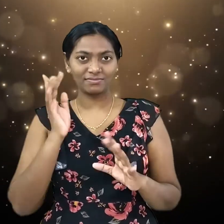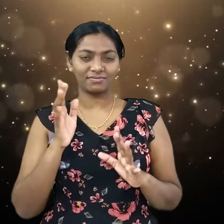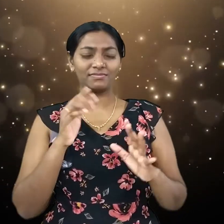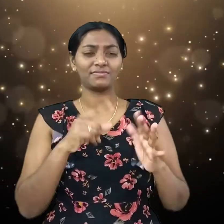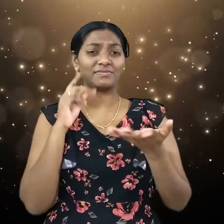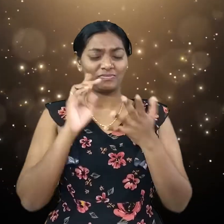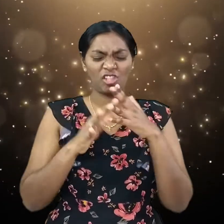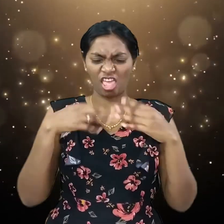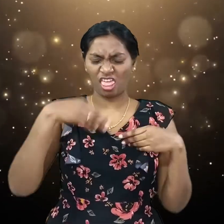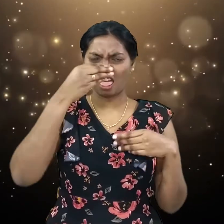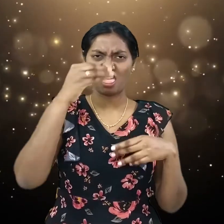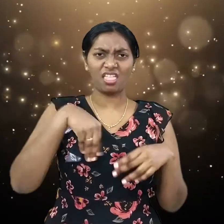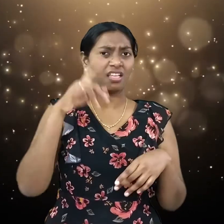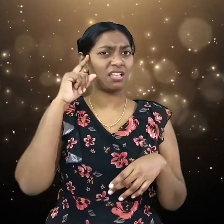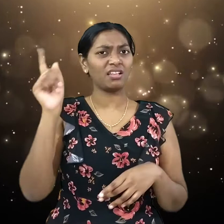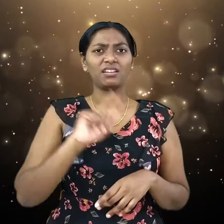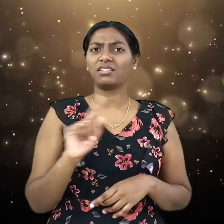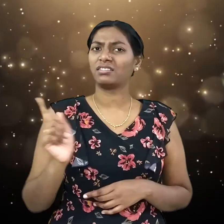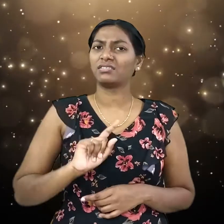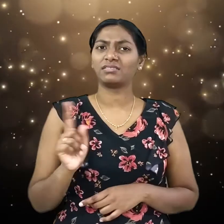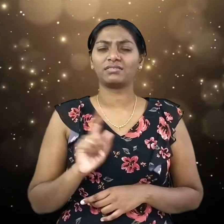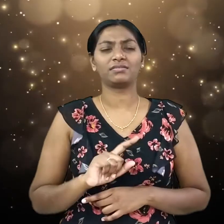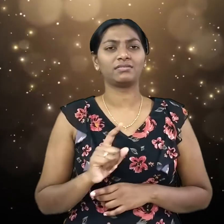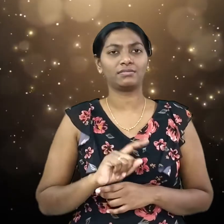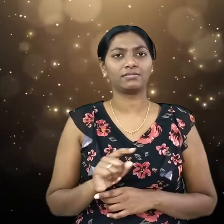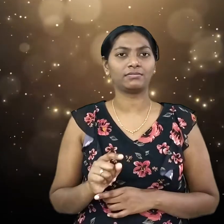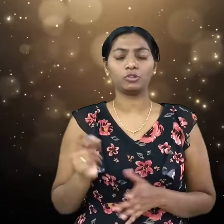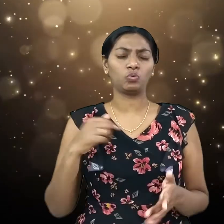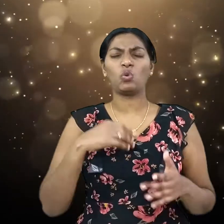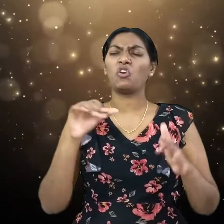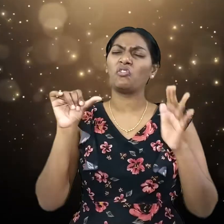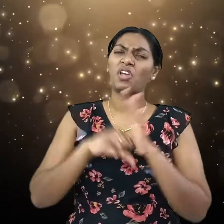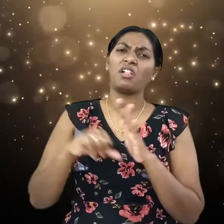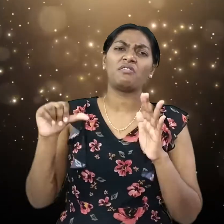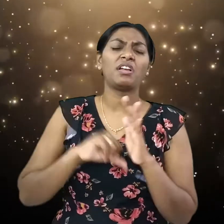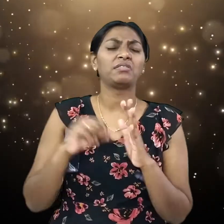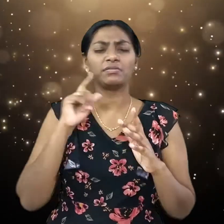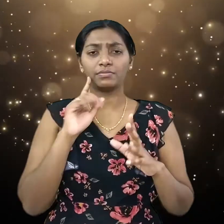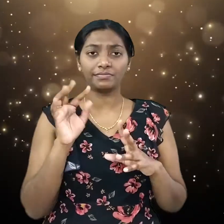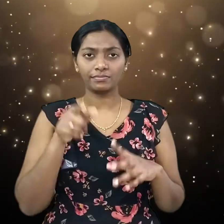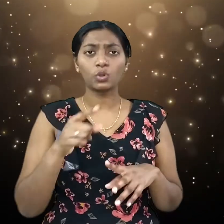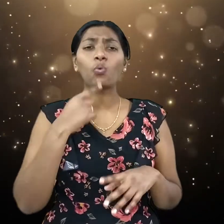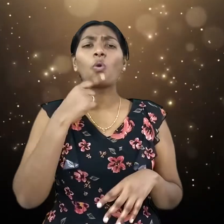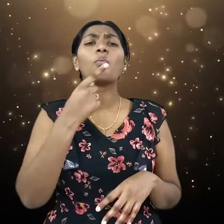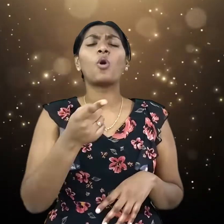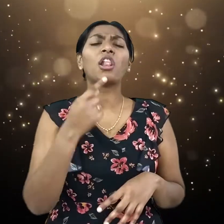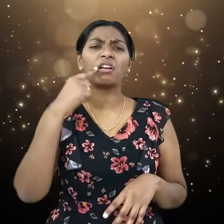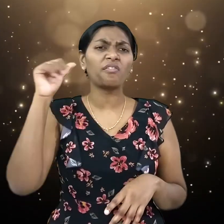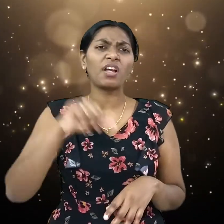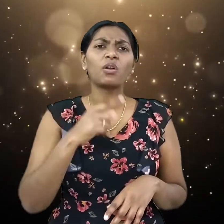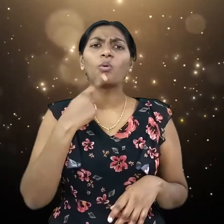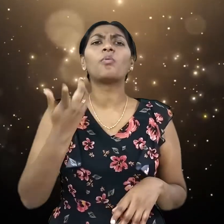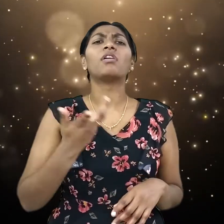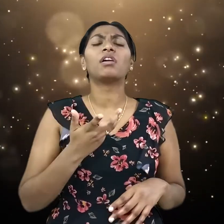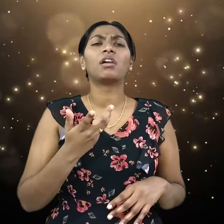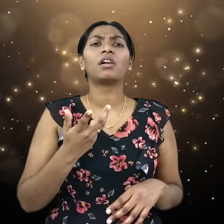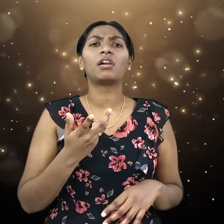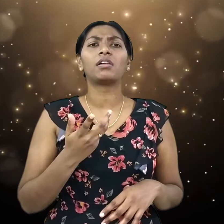हैं आप। अपने आप को हल्के में मत ले लीजिए कि नहीं हमसे नहीं होगा। किसने कहा आपसे नहीं होगा?